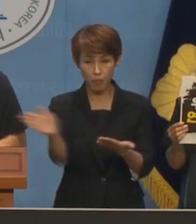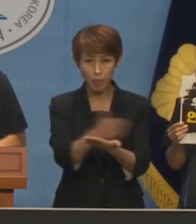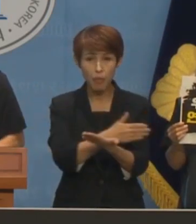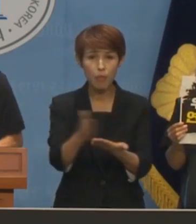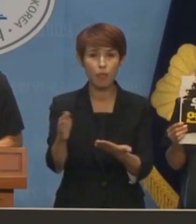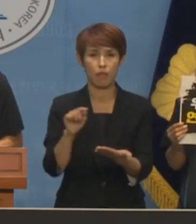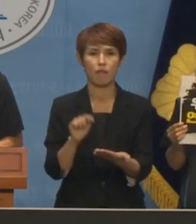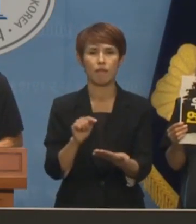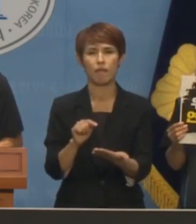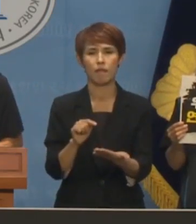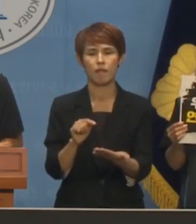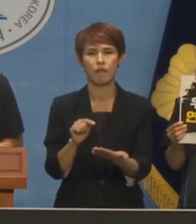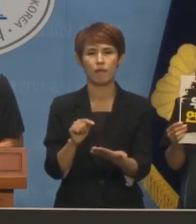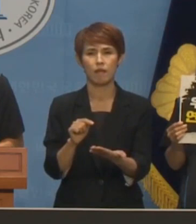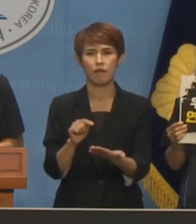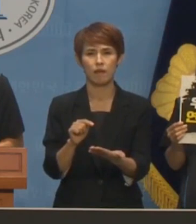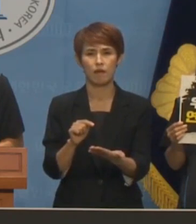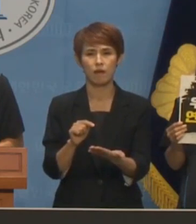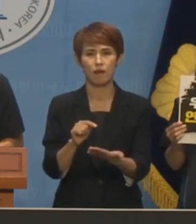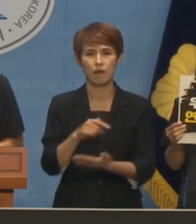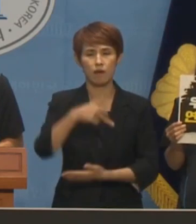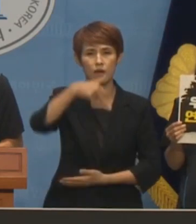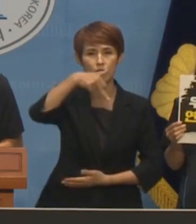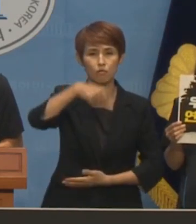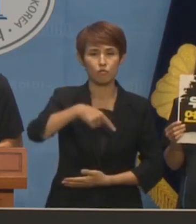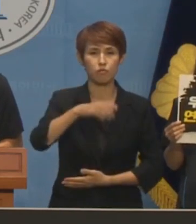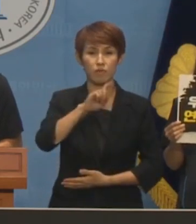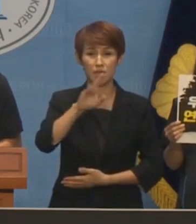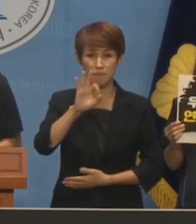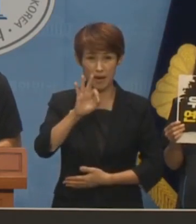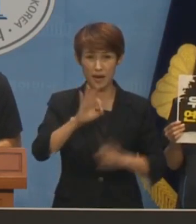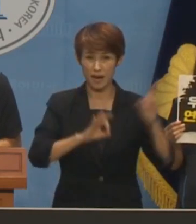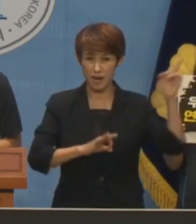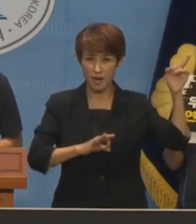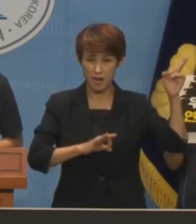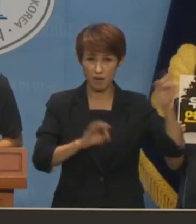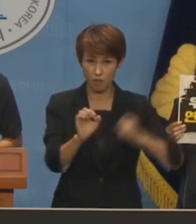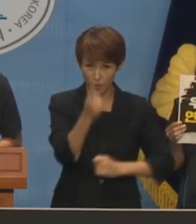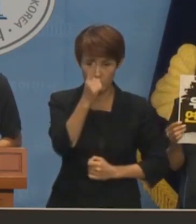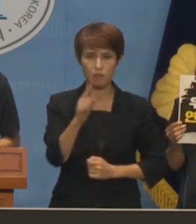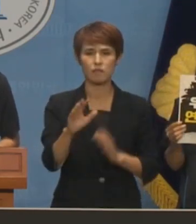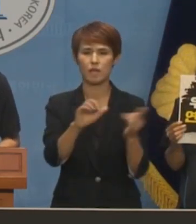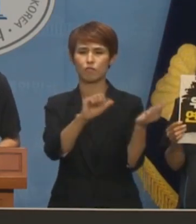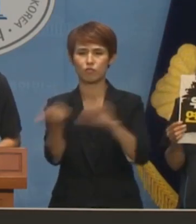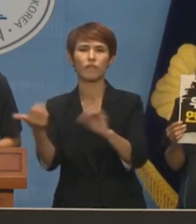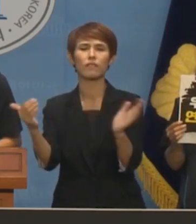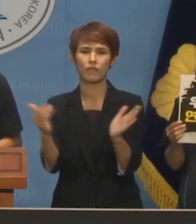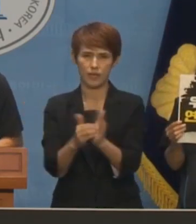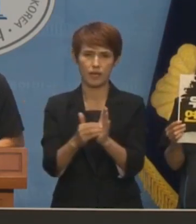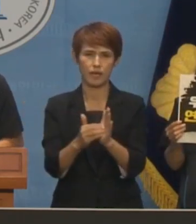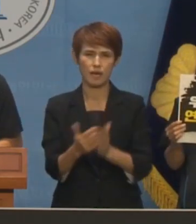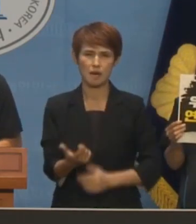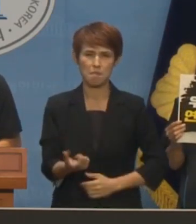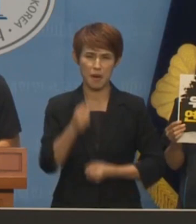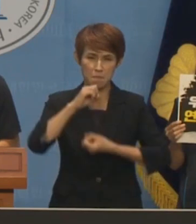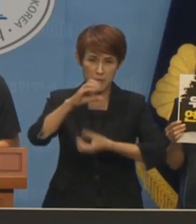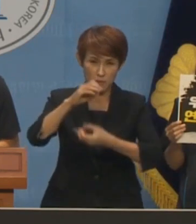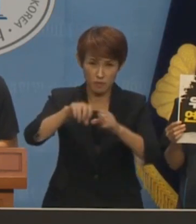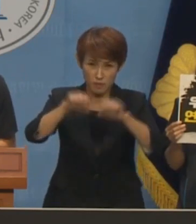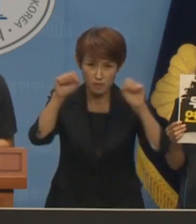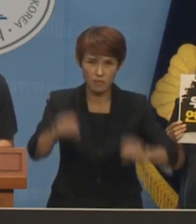밝혀졌습니다 결국에 쿠팡이 어 만들어 낸 참사다 로켓 배송 시스템이 개선돼야 된다는 그런